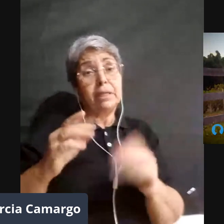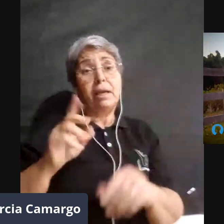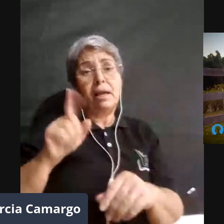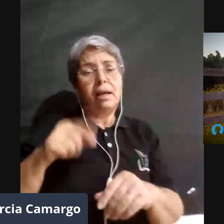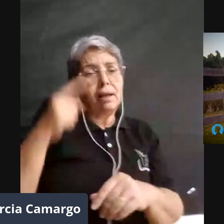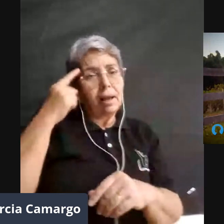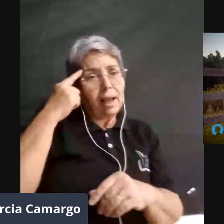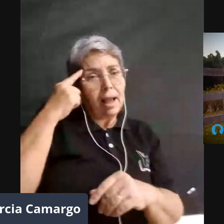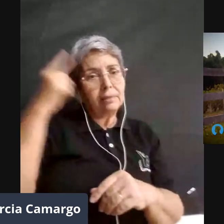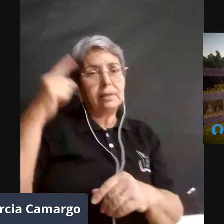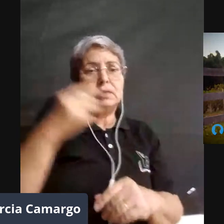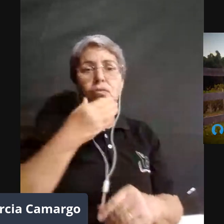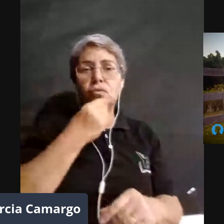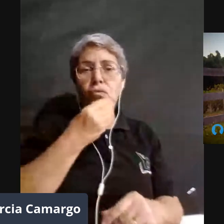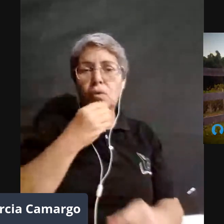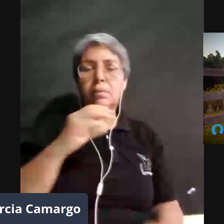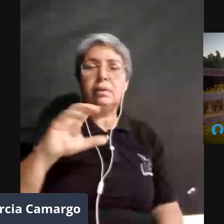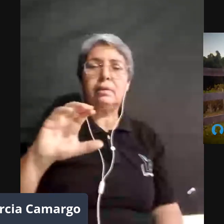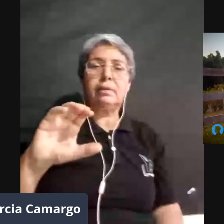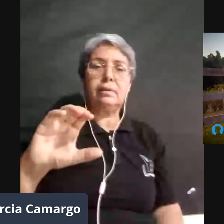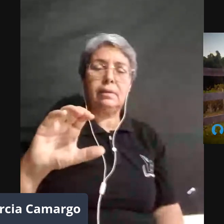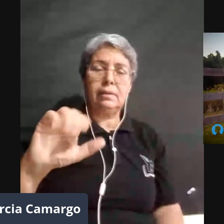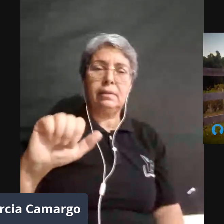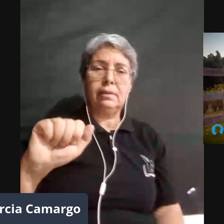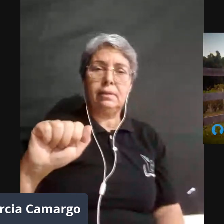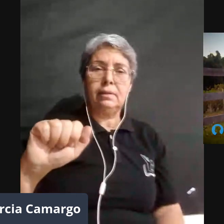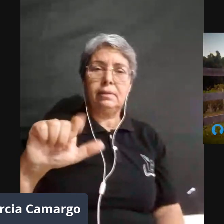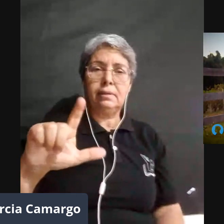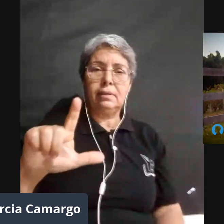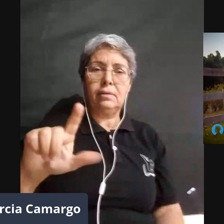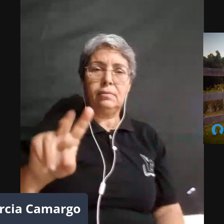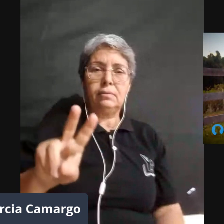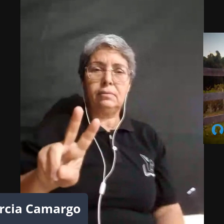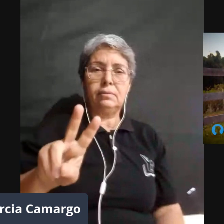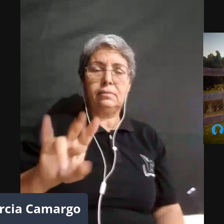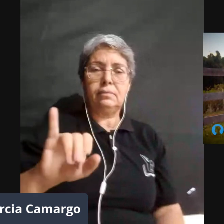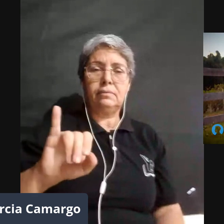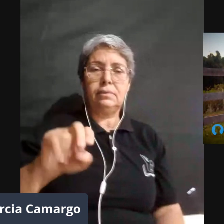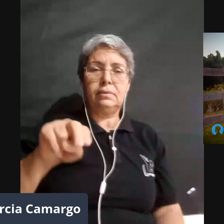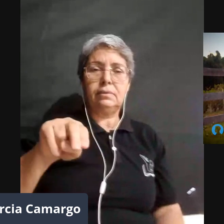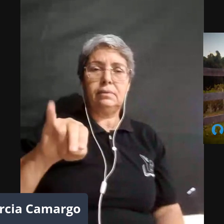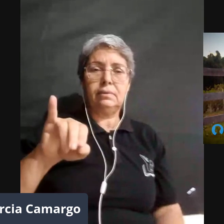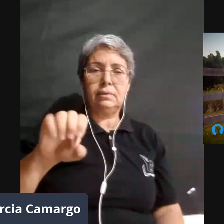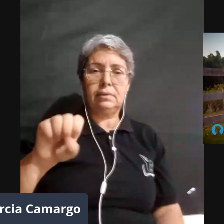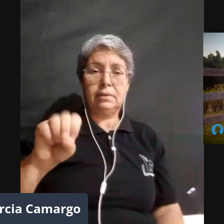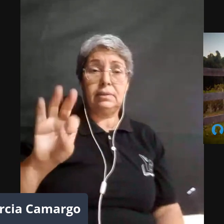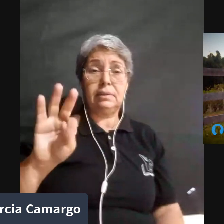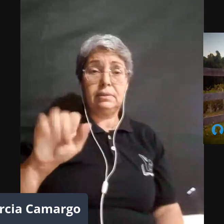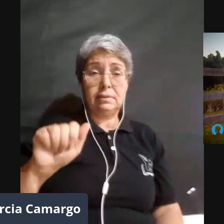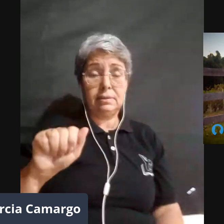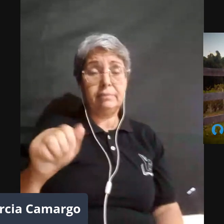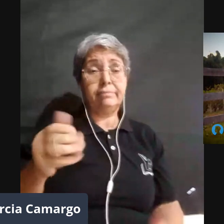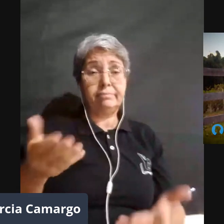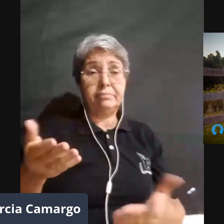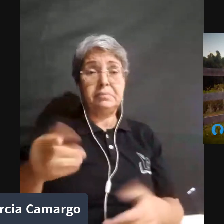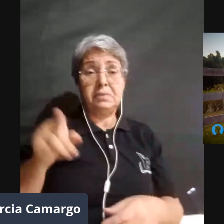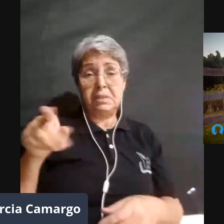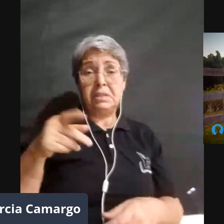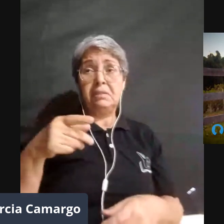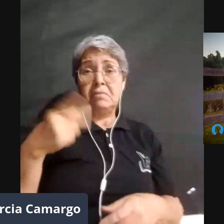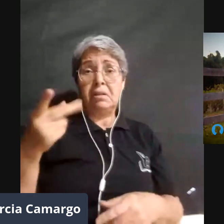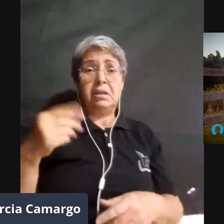calvinista, enquanto alguém for possuidor de uma natureza pecaminosa, a persistência em pecar será inevitável e,